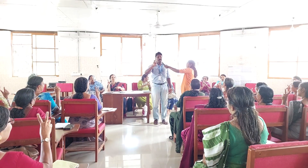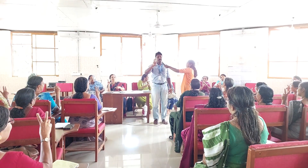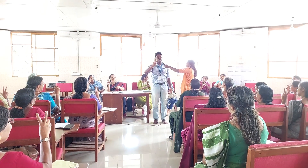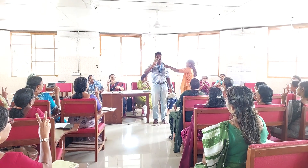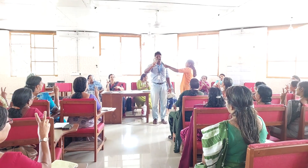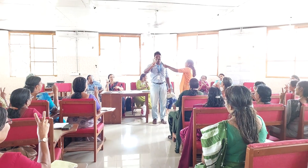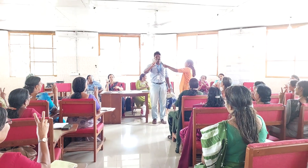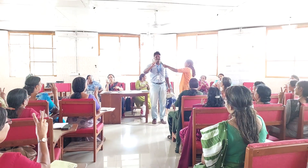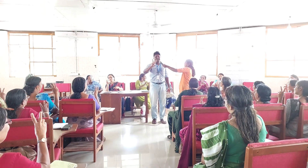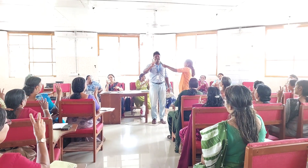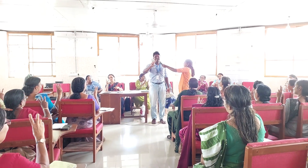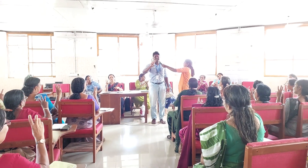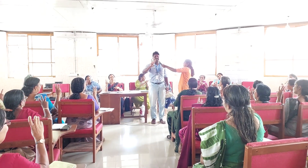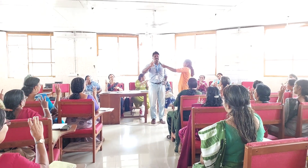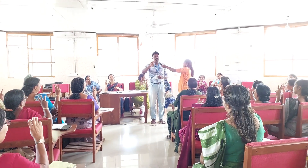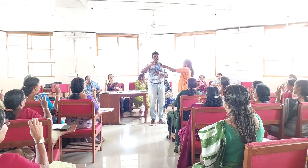ഡബ്ല്യു. എക്സ്.